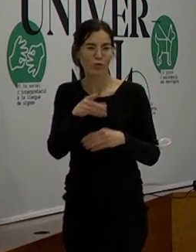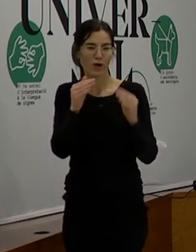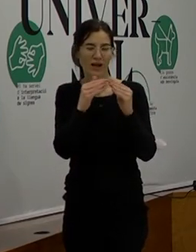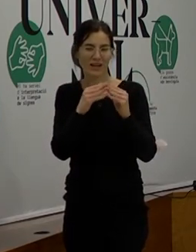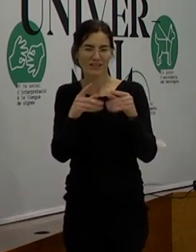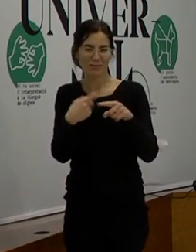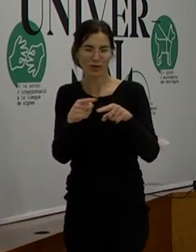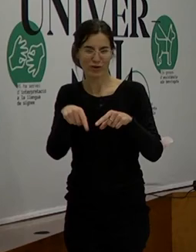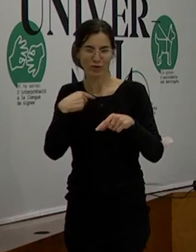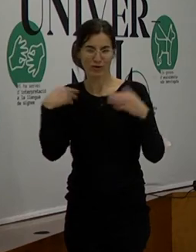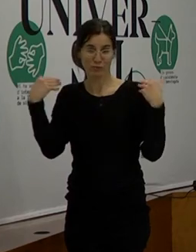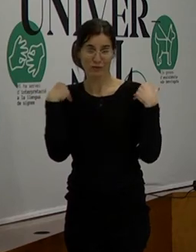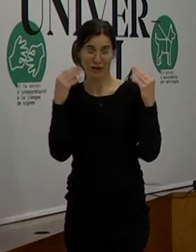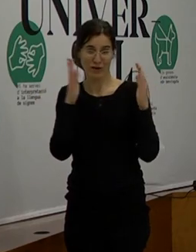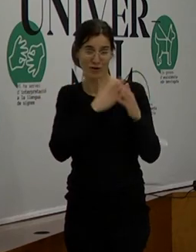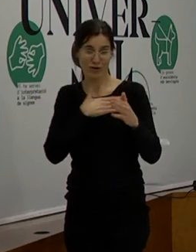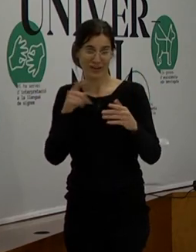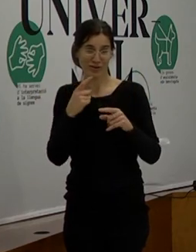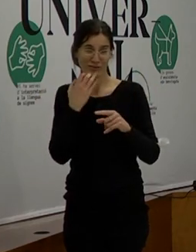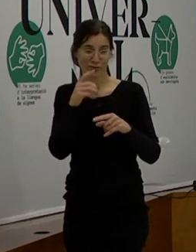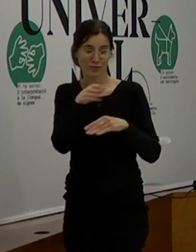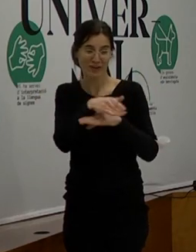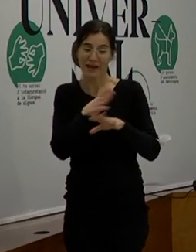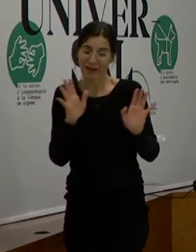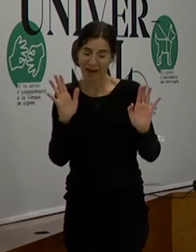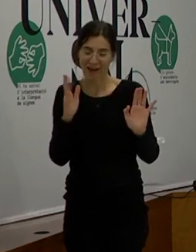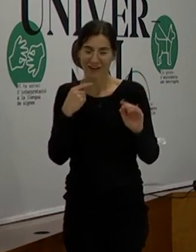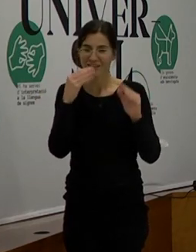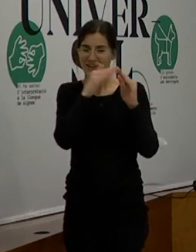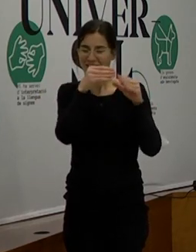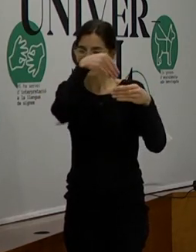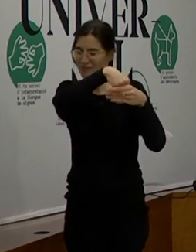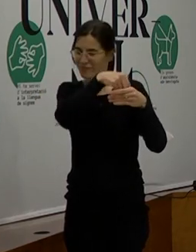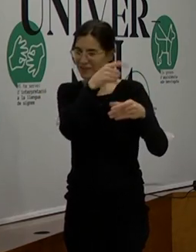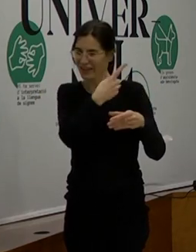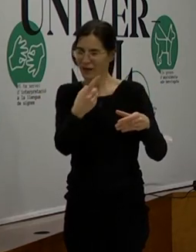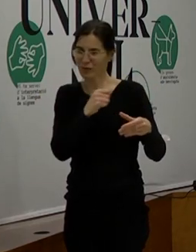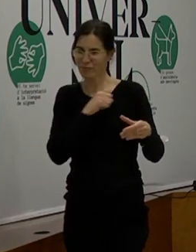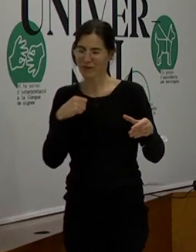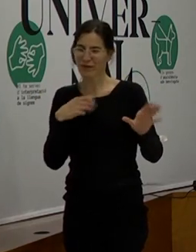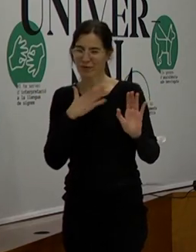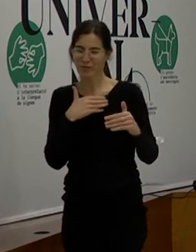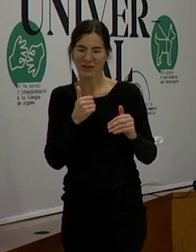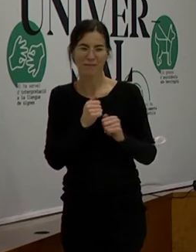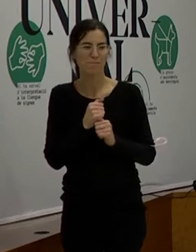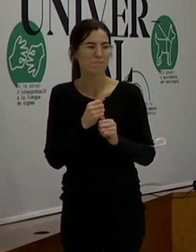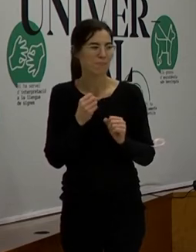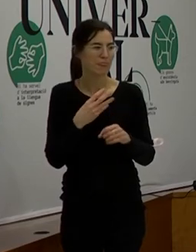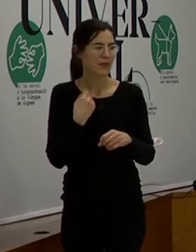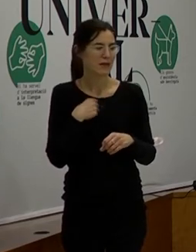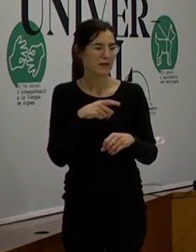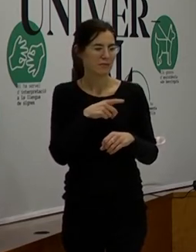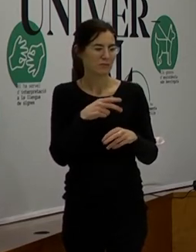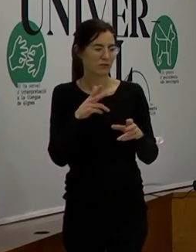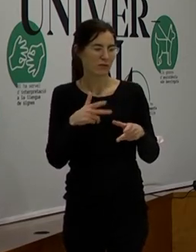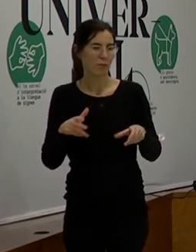no vull responsabilitats, perquè si ho fas pel carrer no podem. Jo, casa teva és casa teva. Val? Bé, les cadires